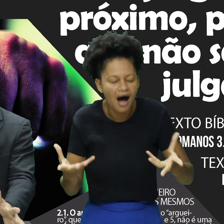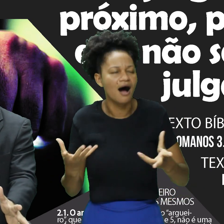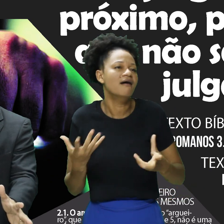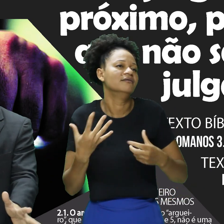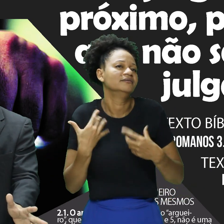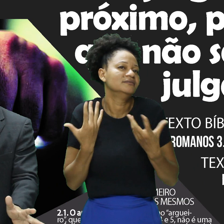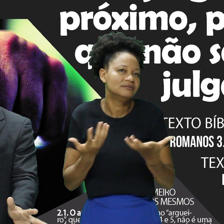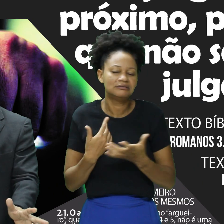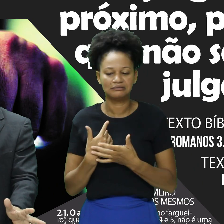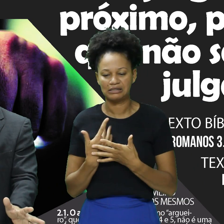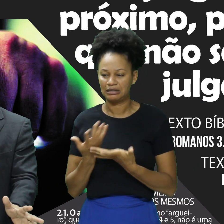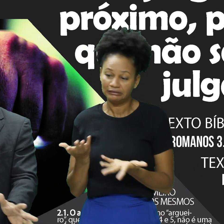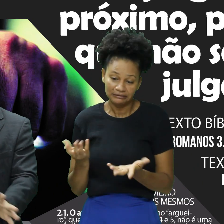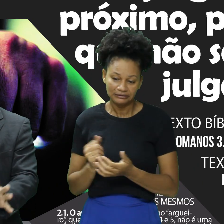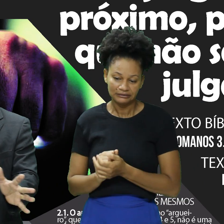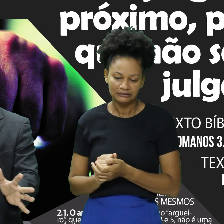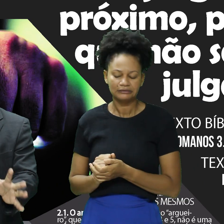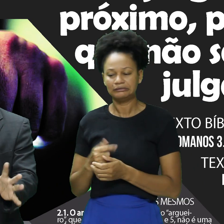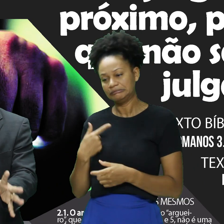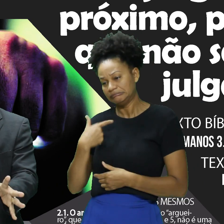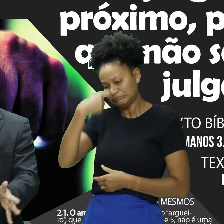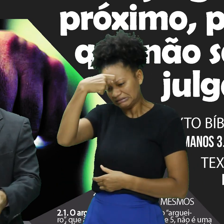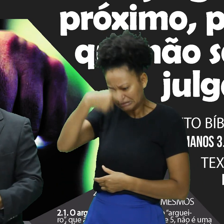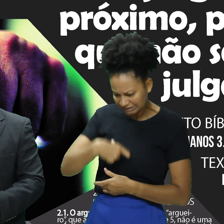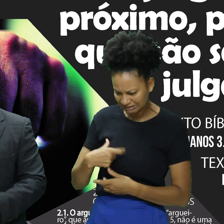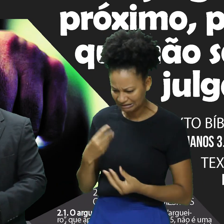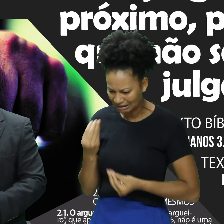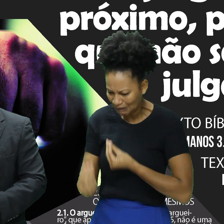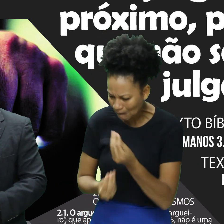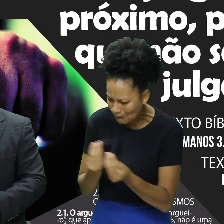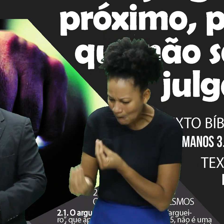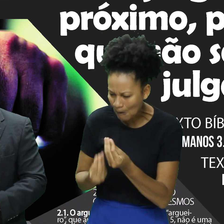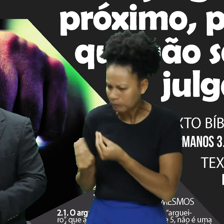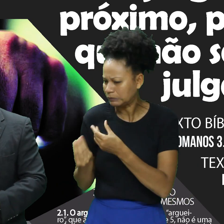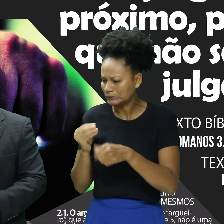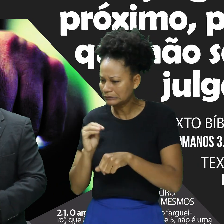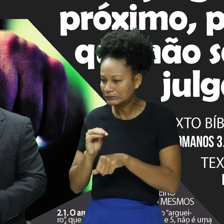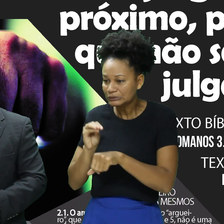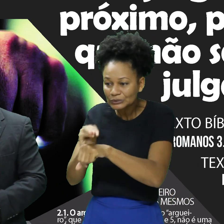lá e tratei ela da maneira que não deveria ter tratado.